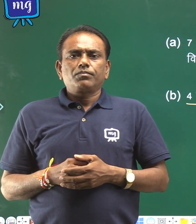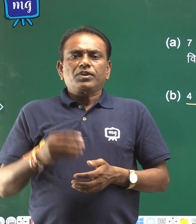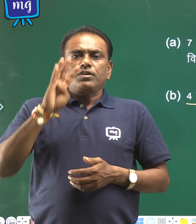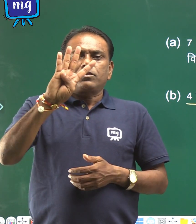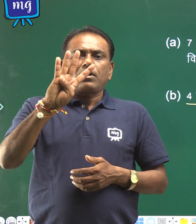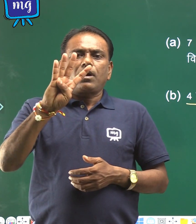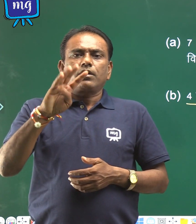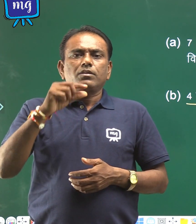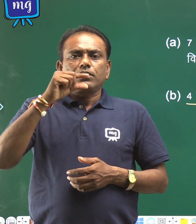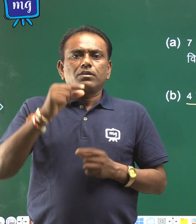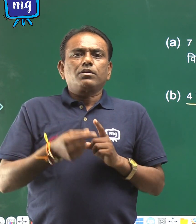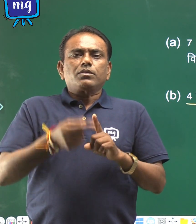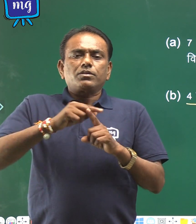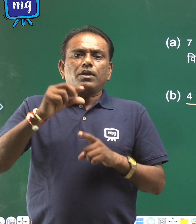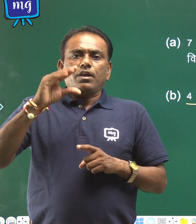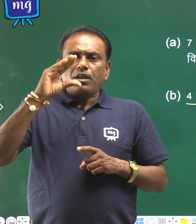4 से कम अंक